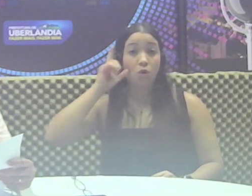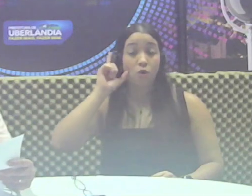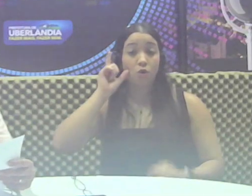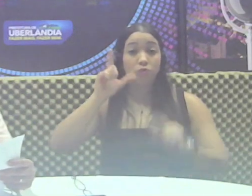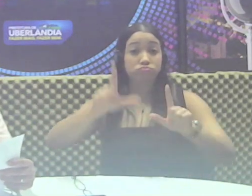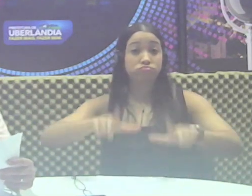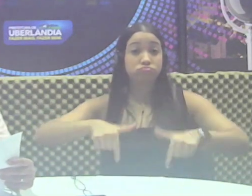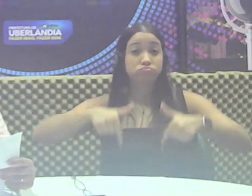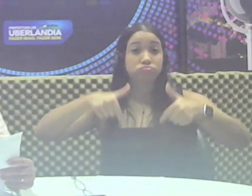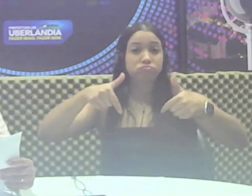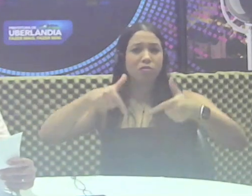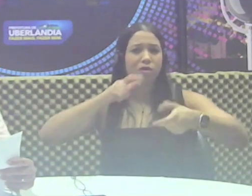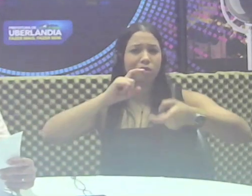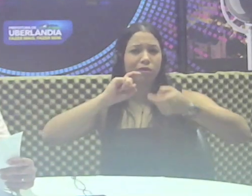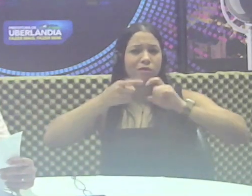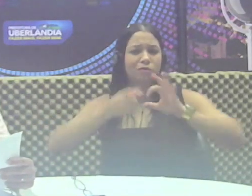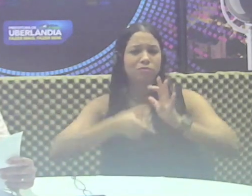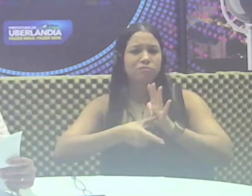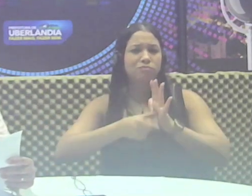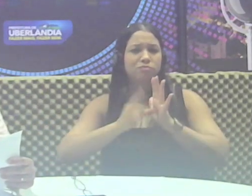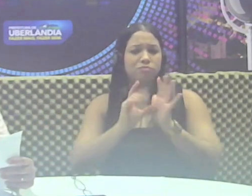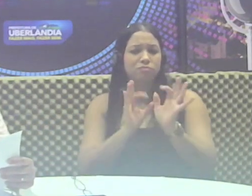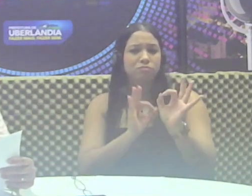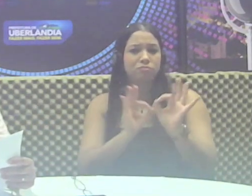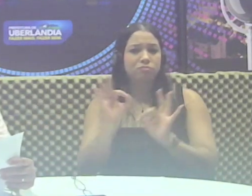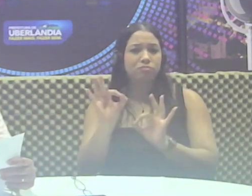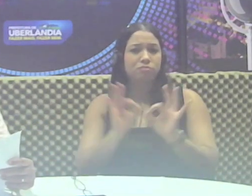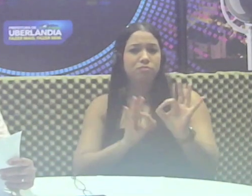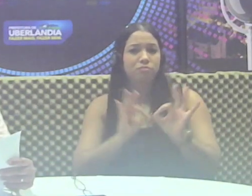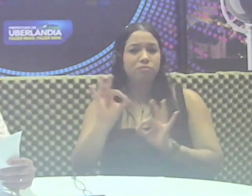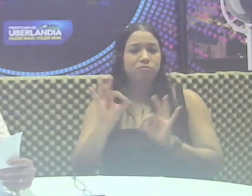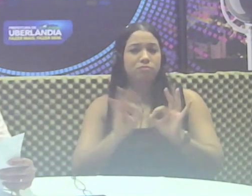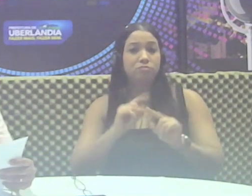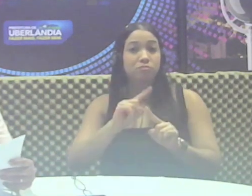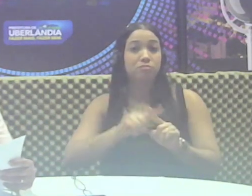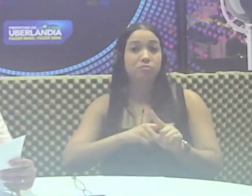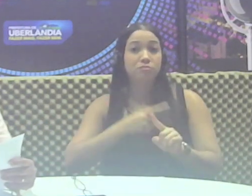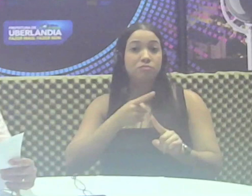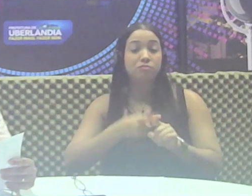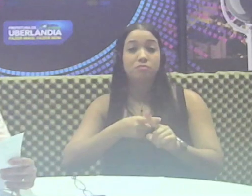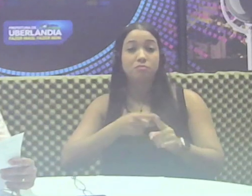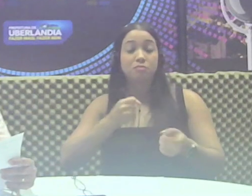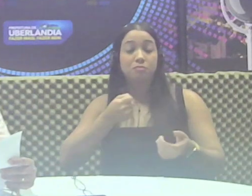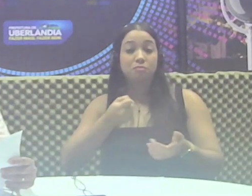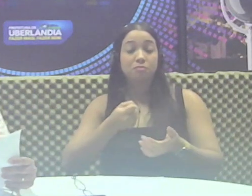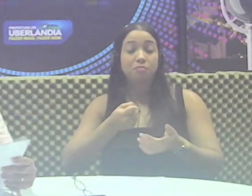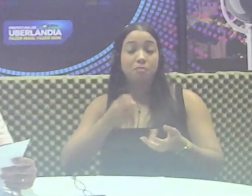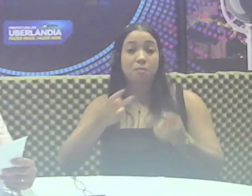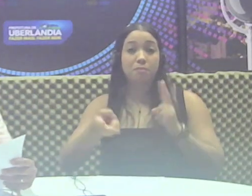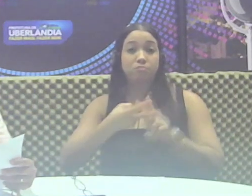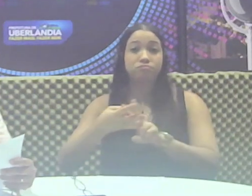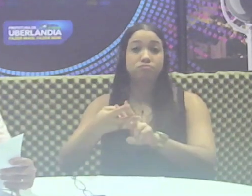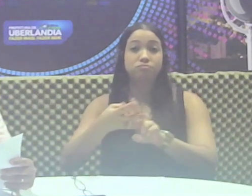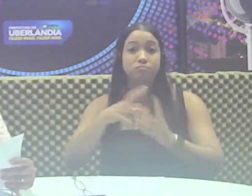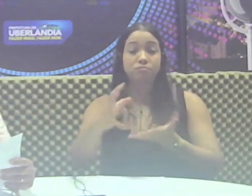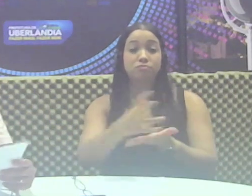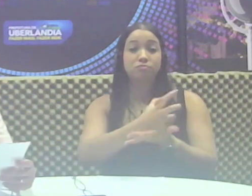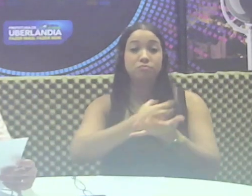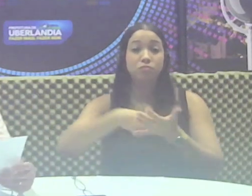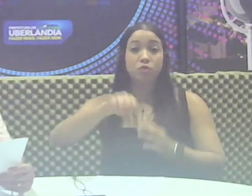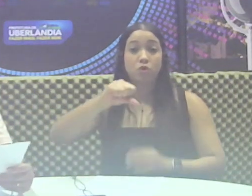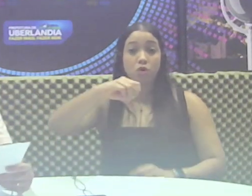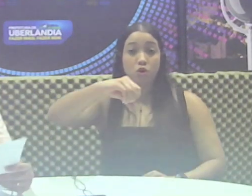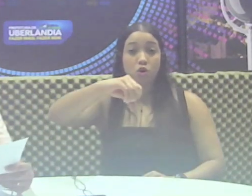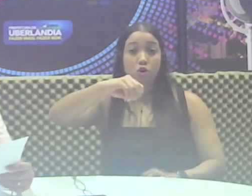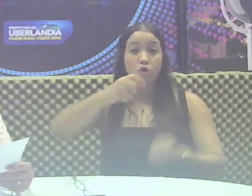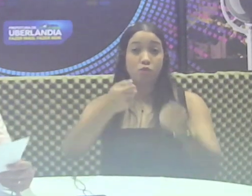ação incluiu uma reunião preparatória na sede do órgão e resultou na apreensão de nove ônibus que estavam de